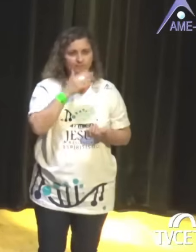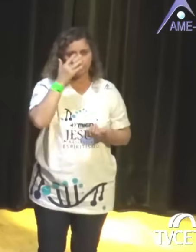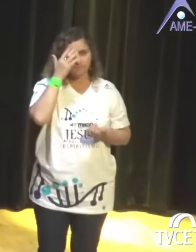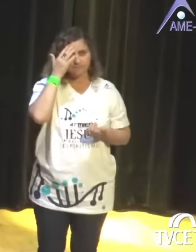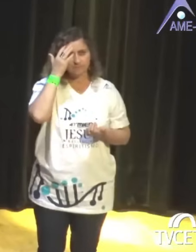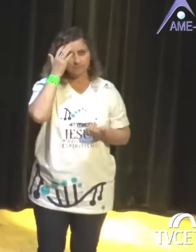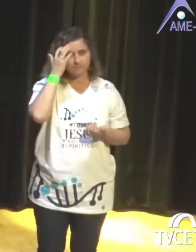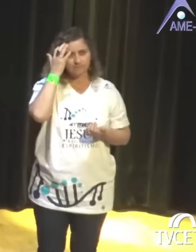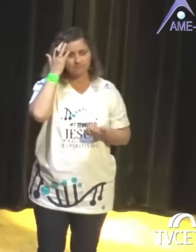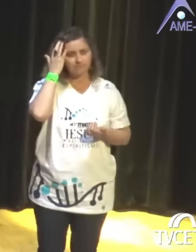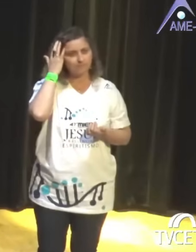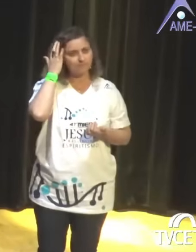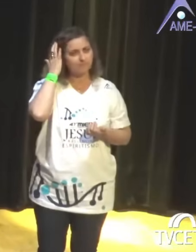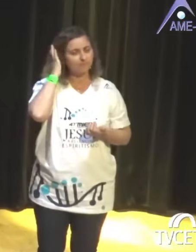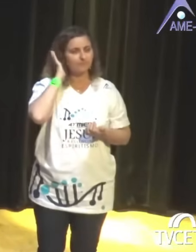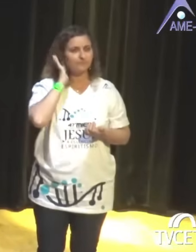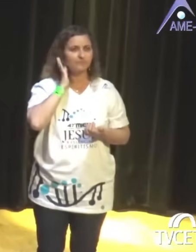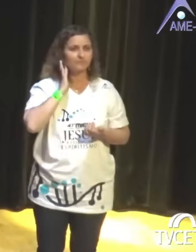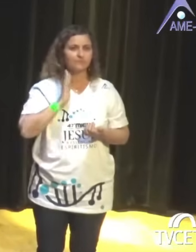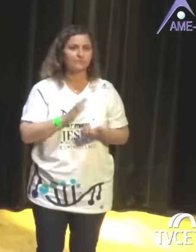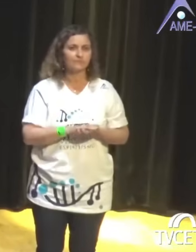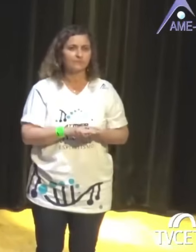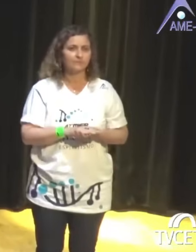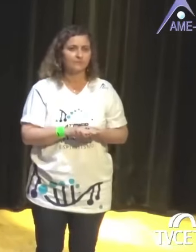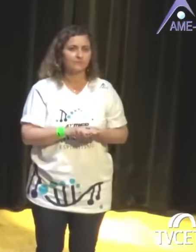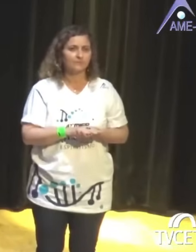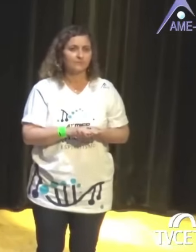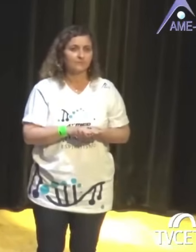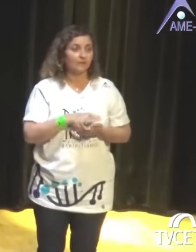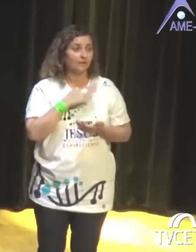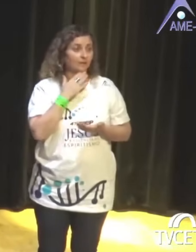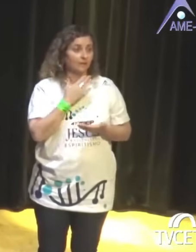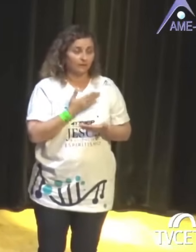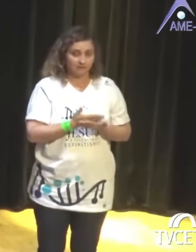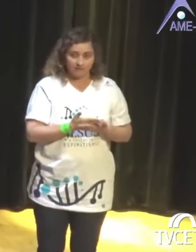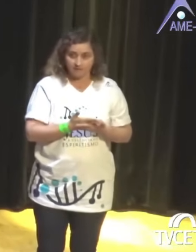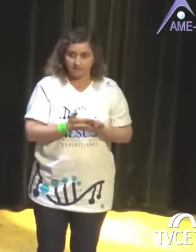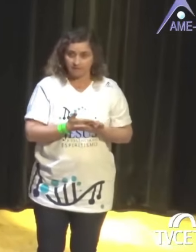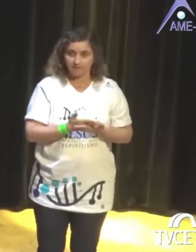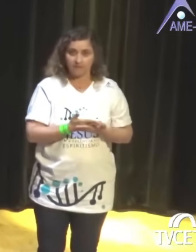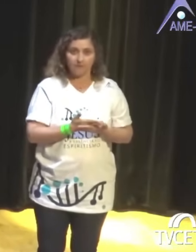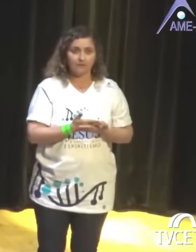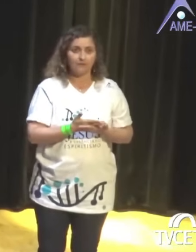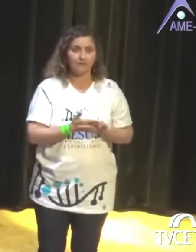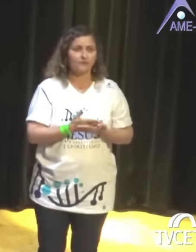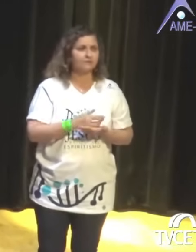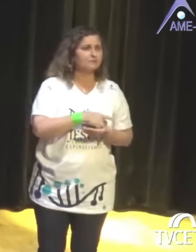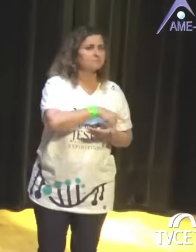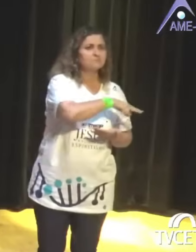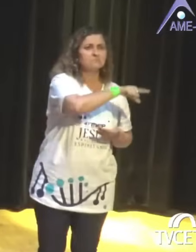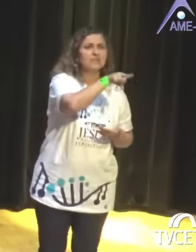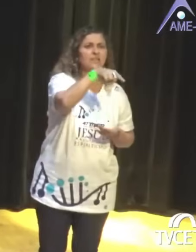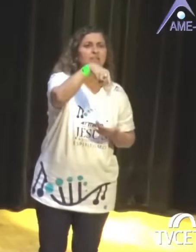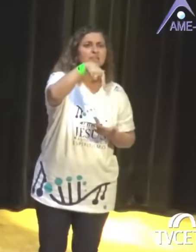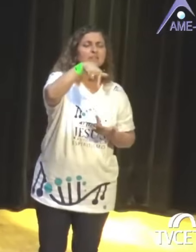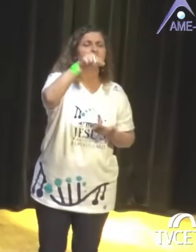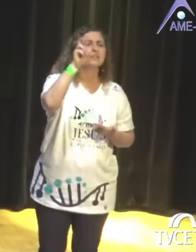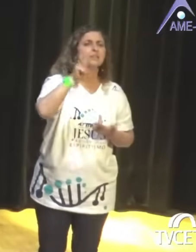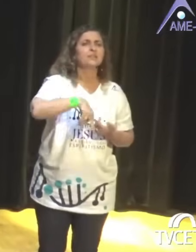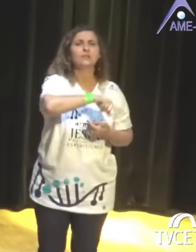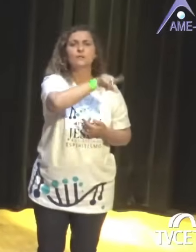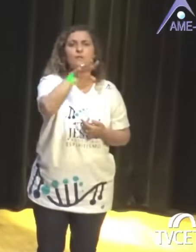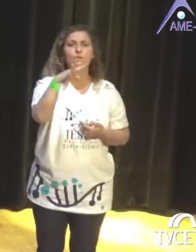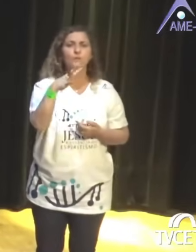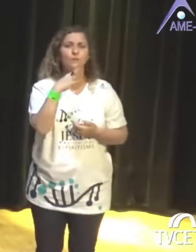ele Ah oje quem aqui conhece a questão 625 do Livro